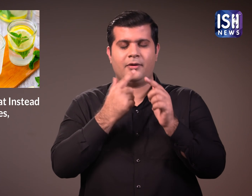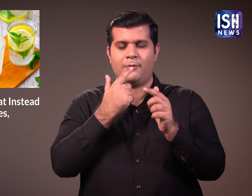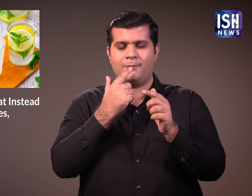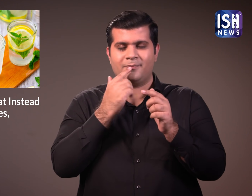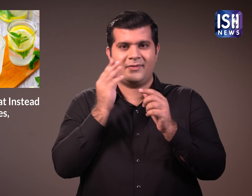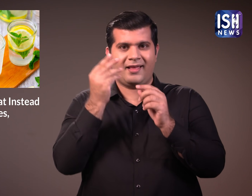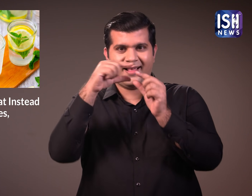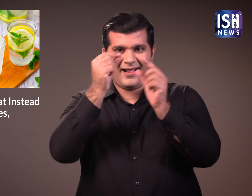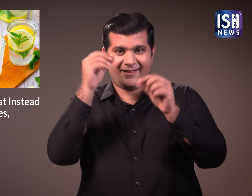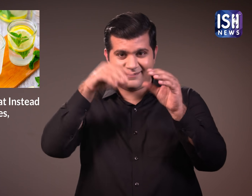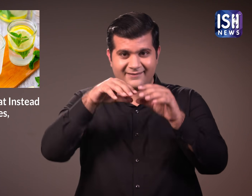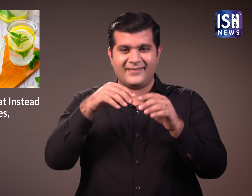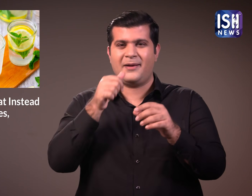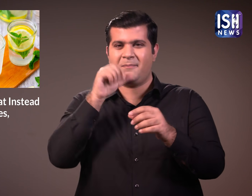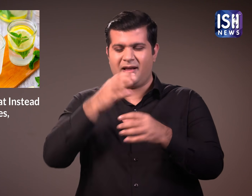पीने की कोशिश कर सकते है।